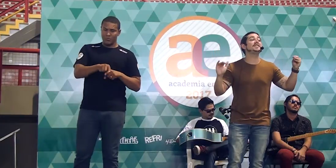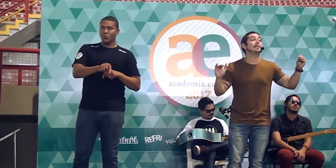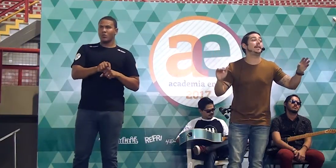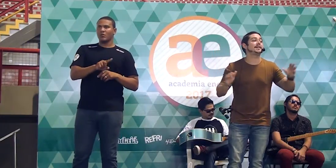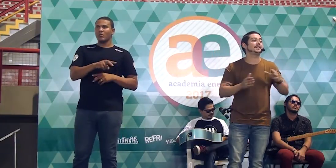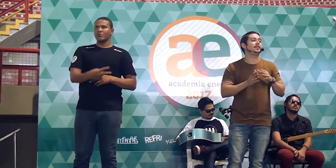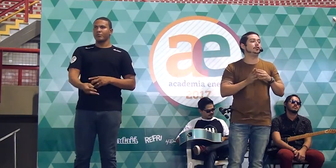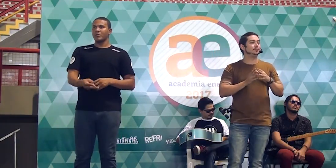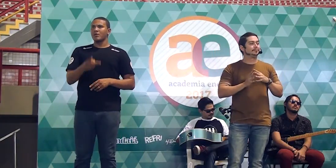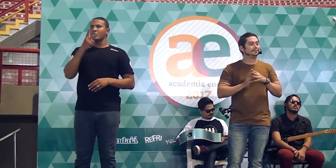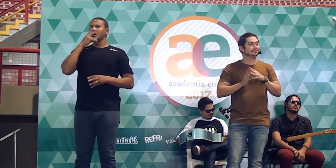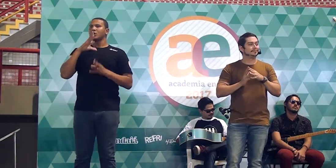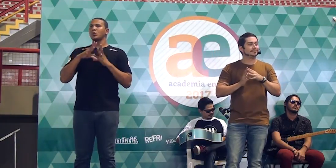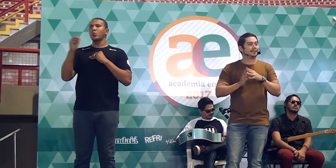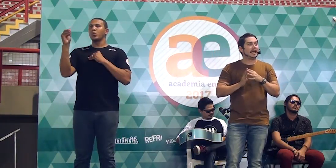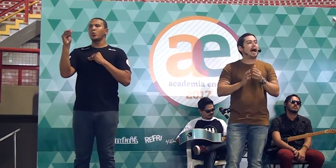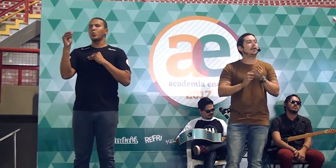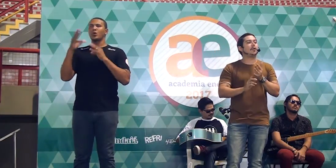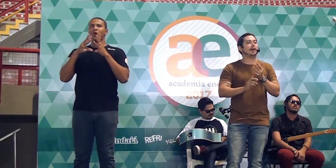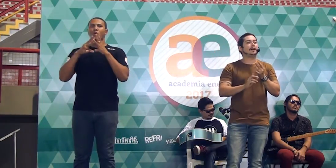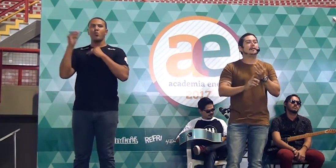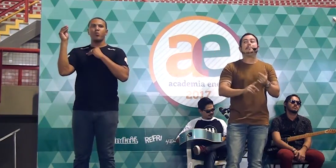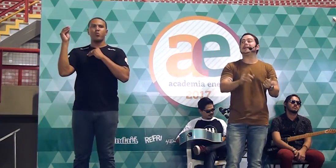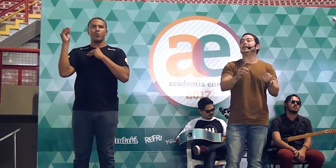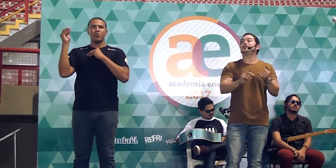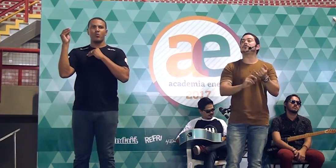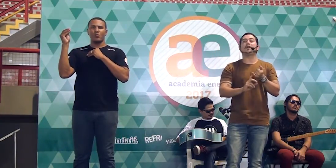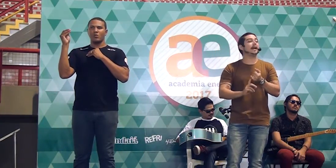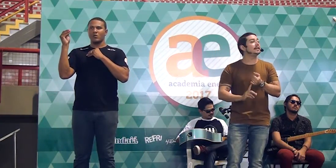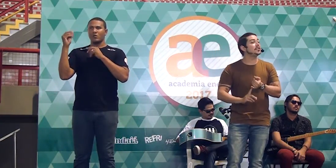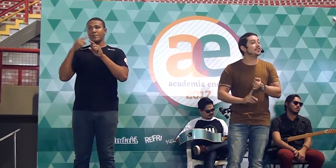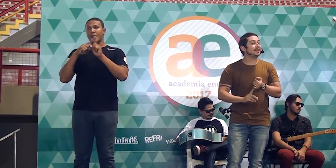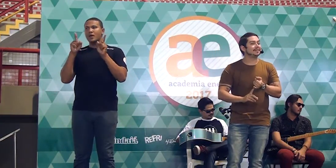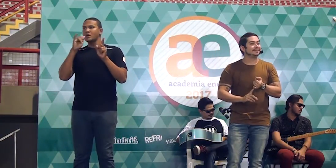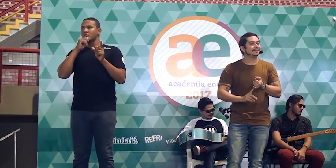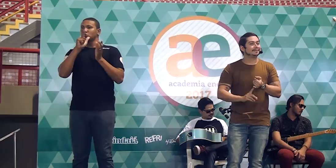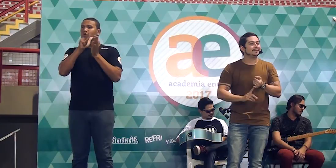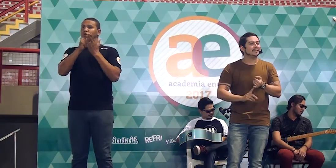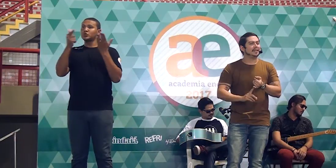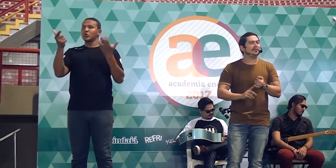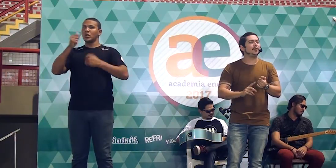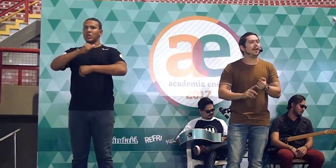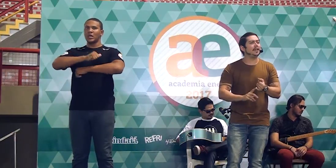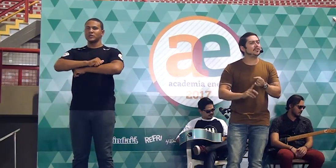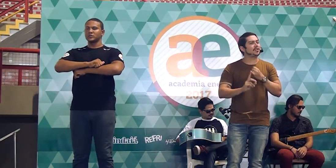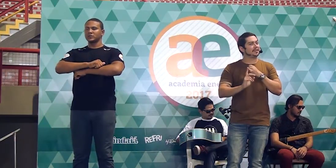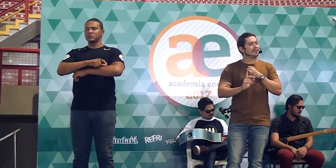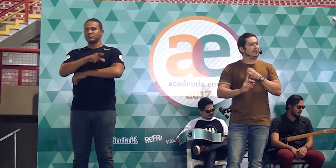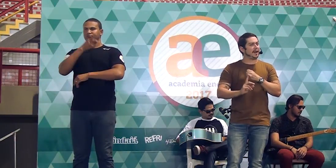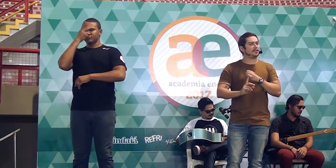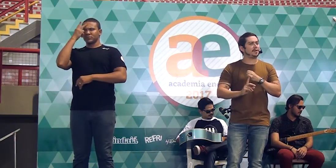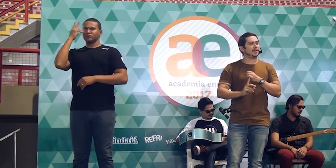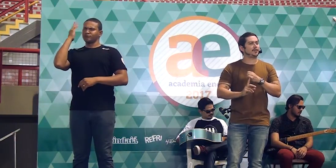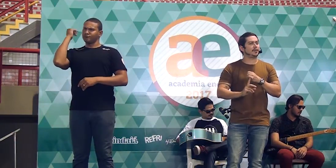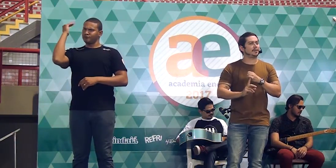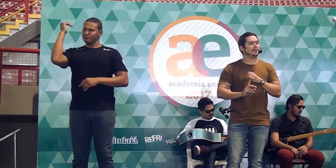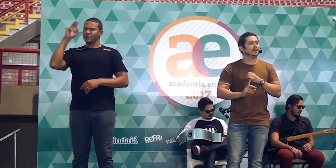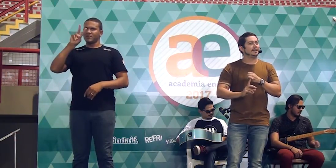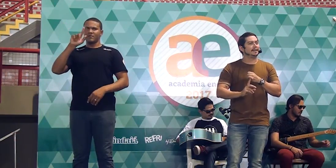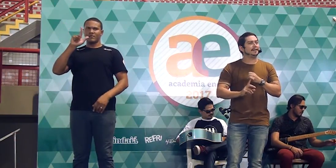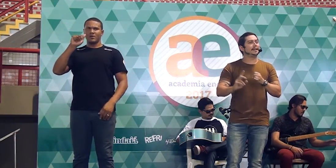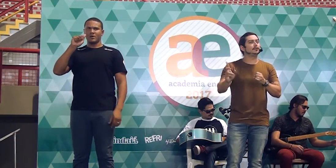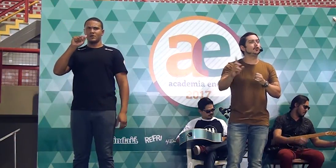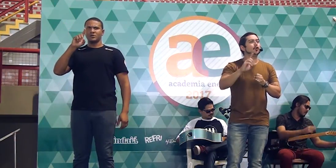de desaparecido. Agora, mataram um jornalista influente, o Vladimir